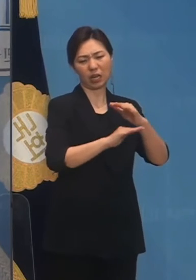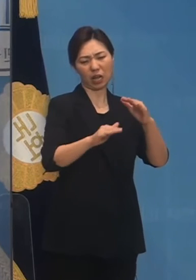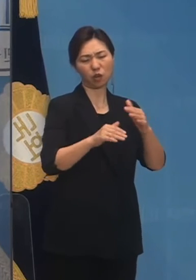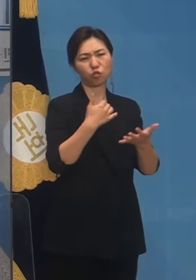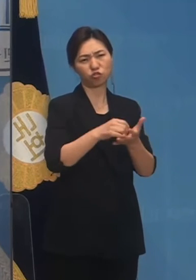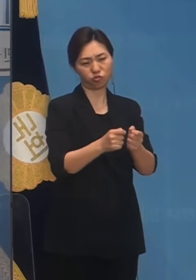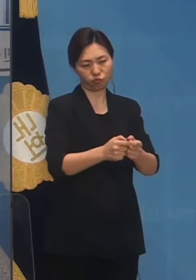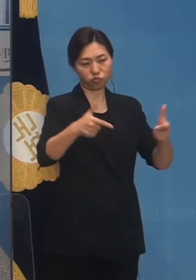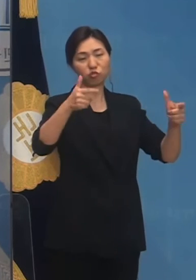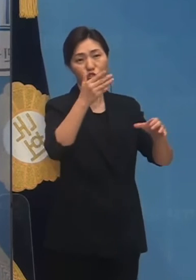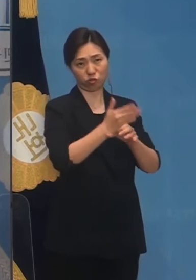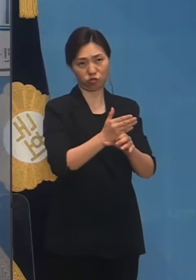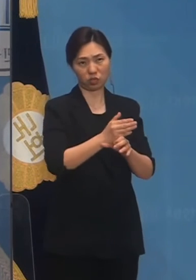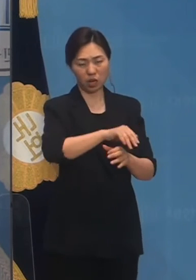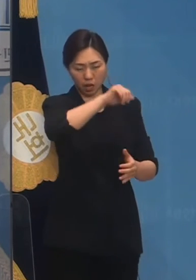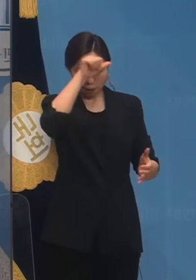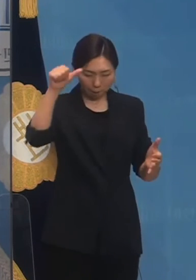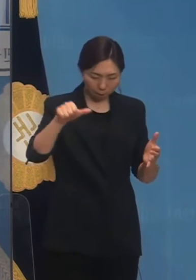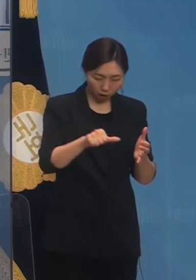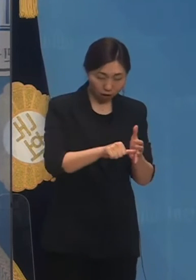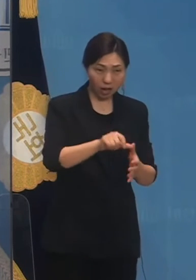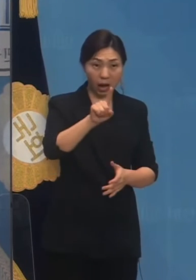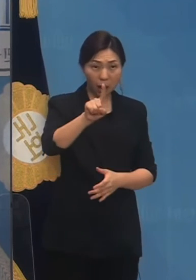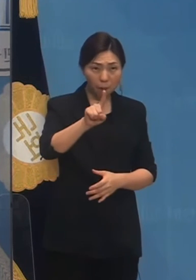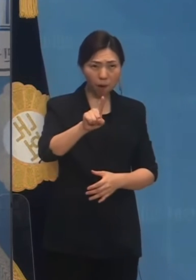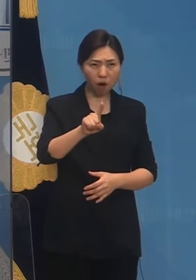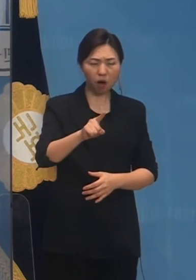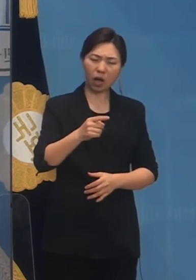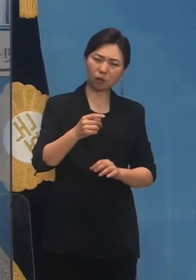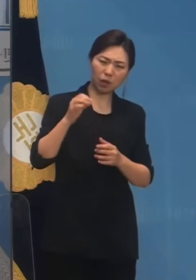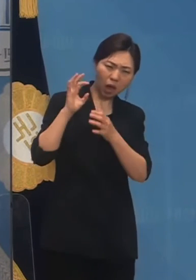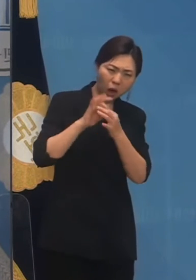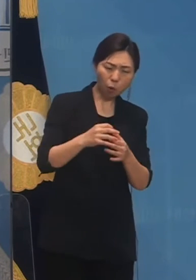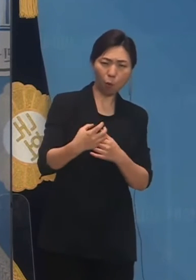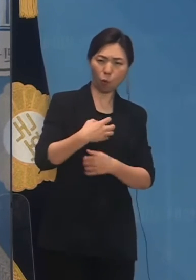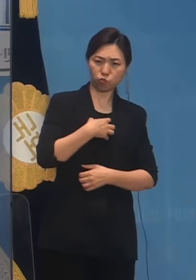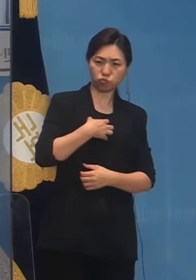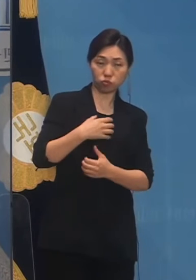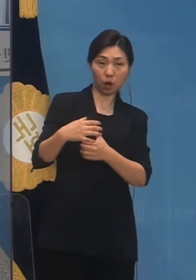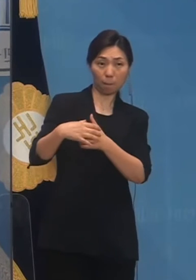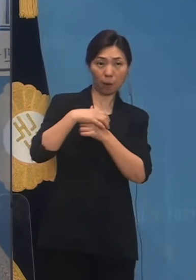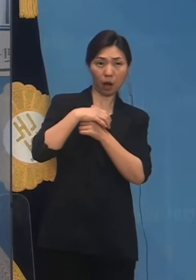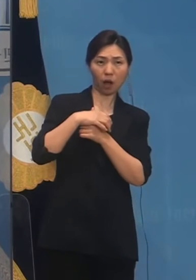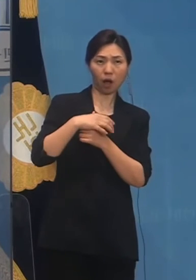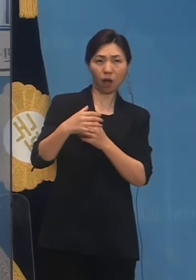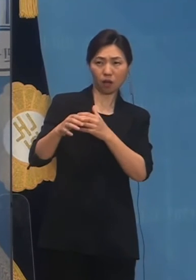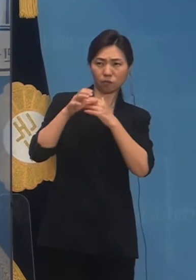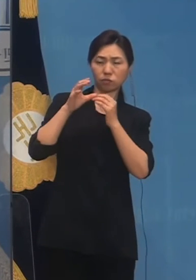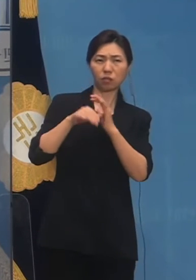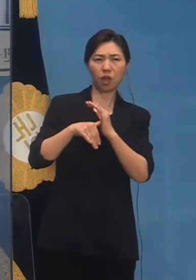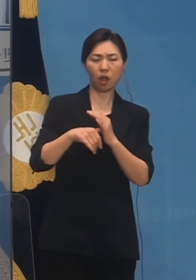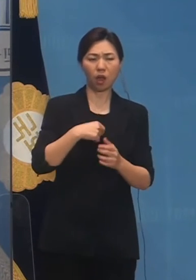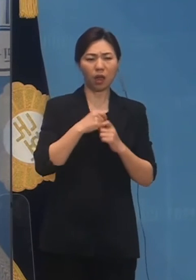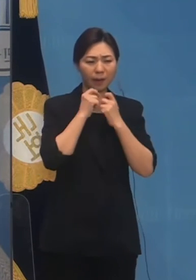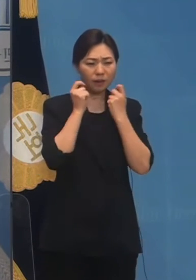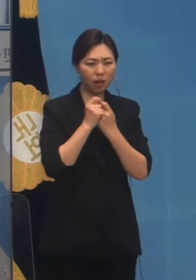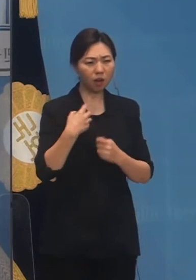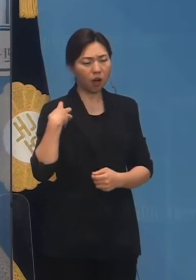어느 한순간에 누구나 다칠 수 있는 위기 상황을 더 이상 개인이나 가정이 온전히 감당할 수 없는 사회가 되어가고